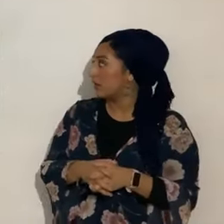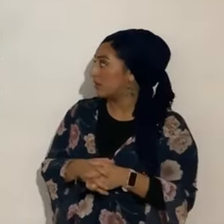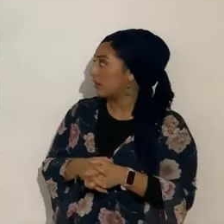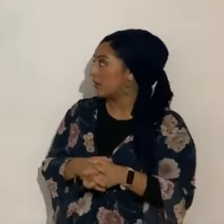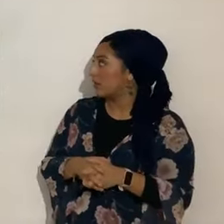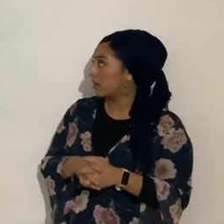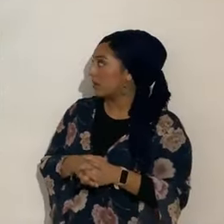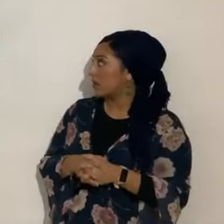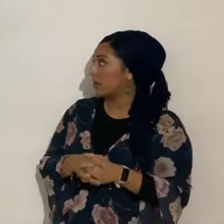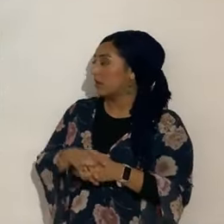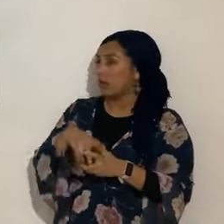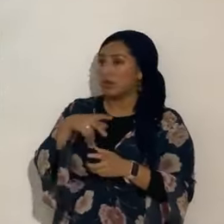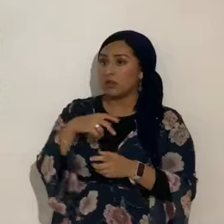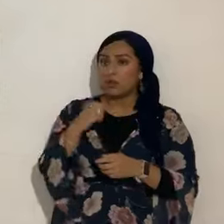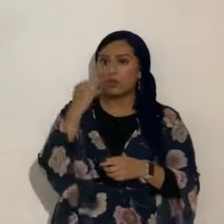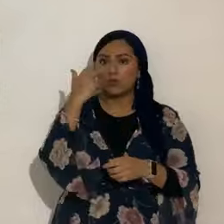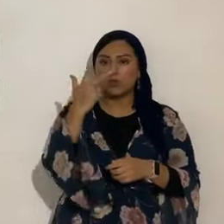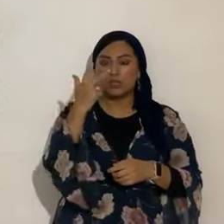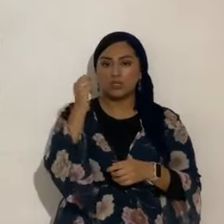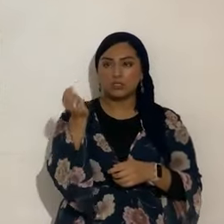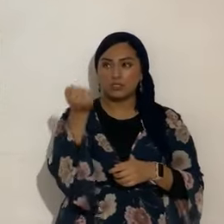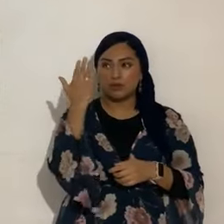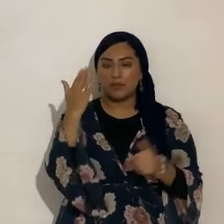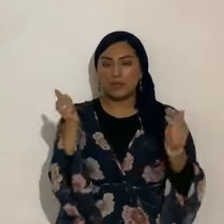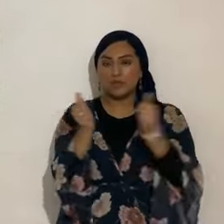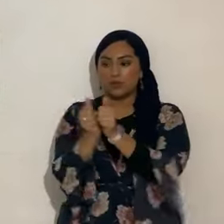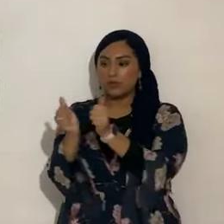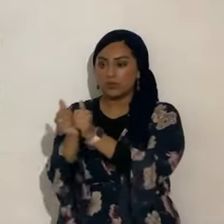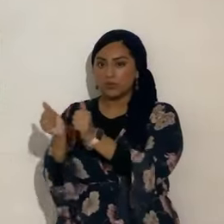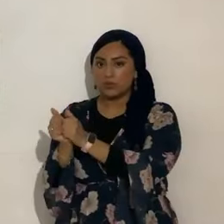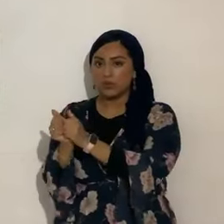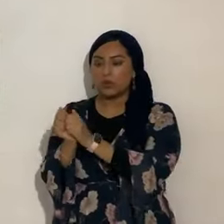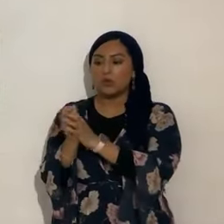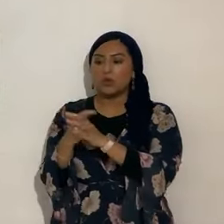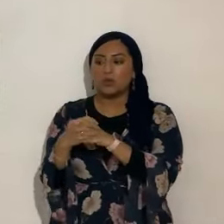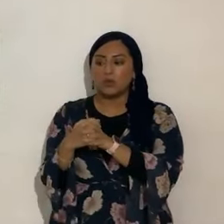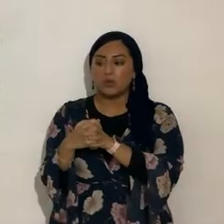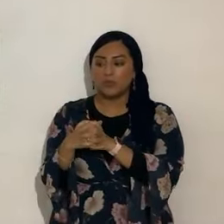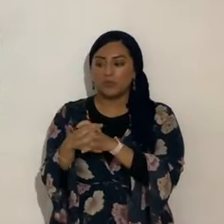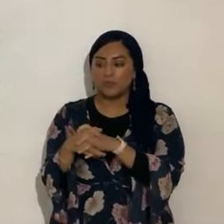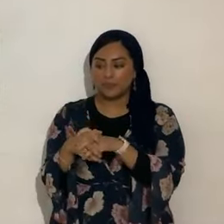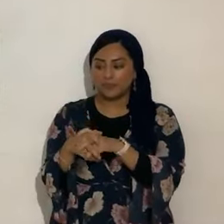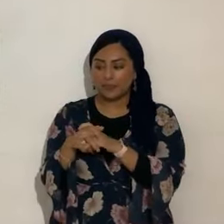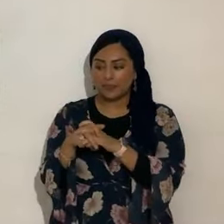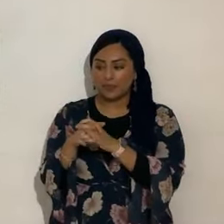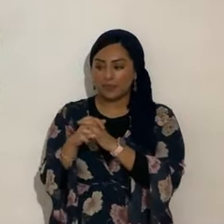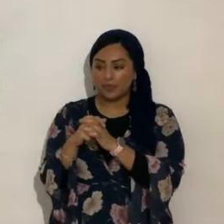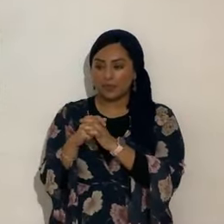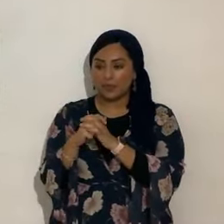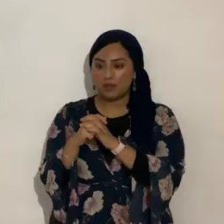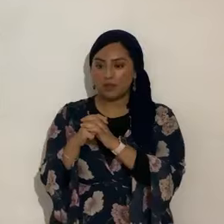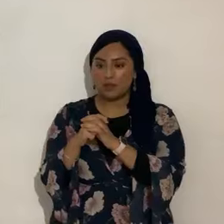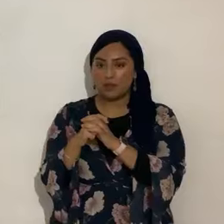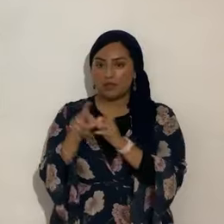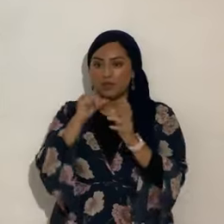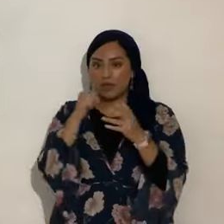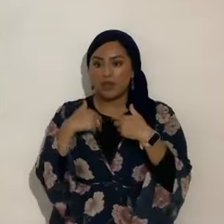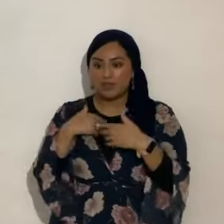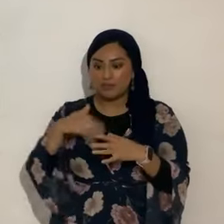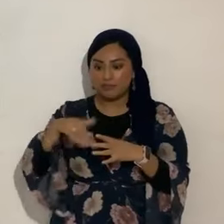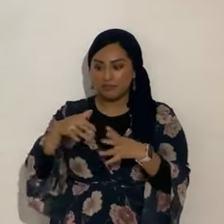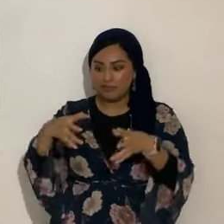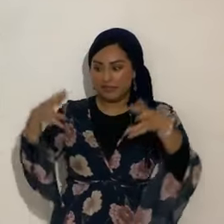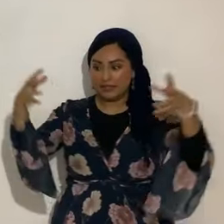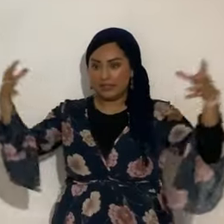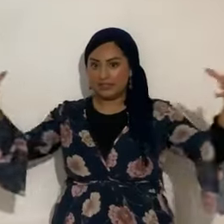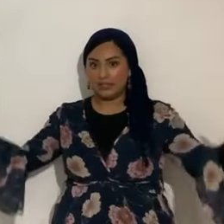a ser 3 Shabbatot juntos, entonces no, para que no tengan que lavar platos y